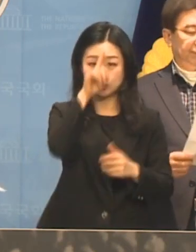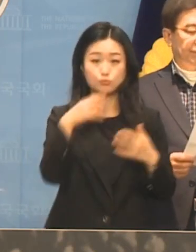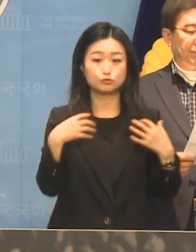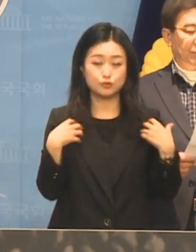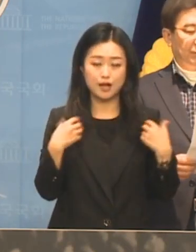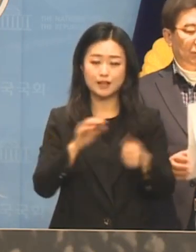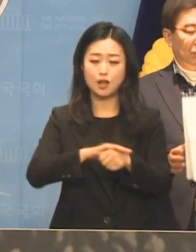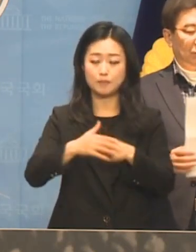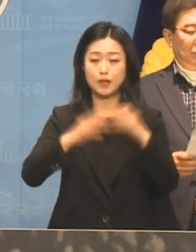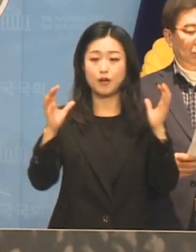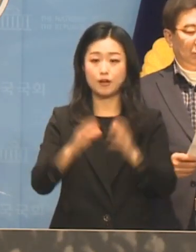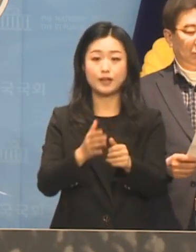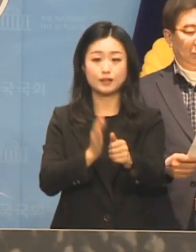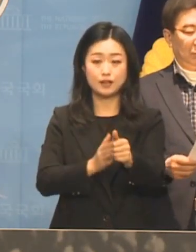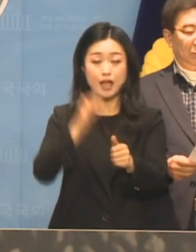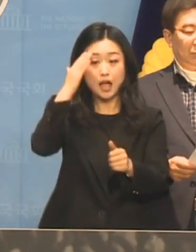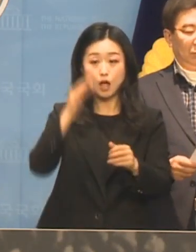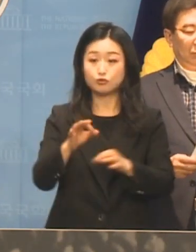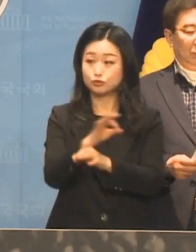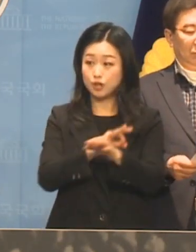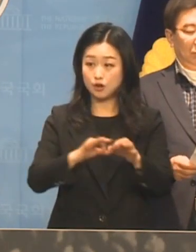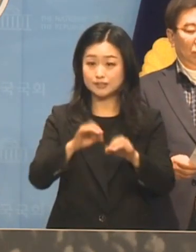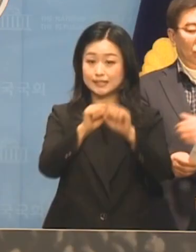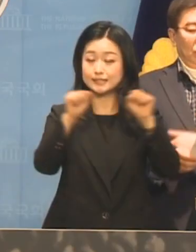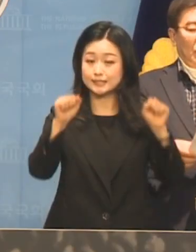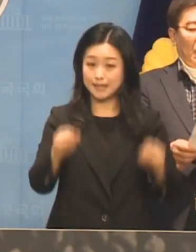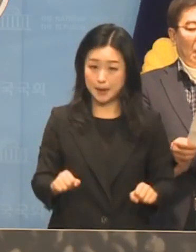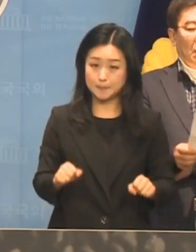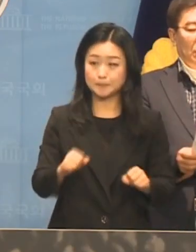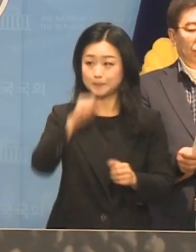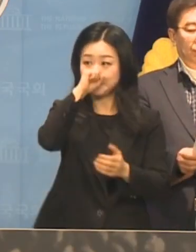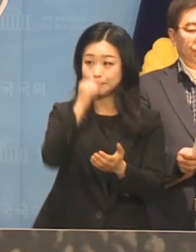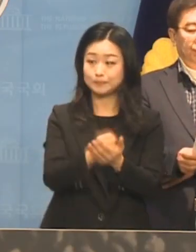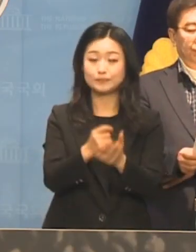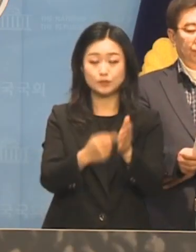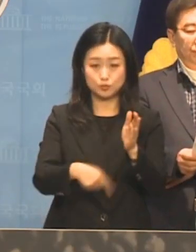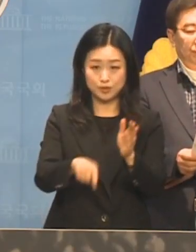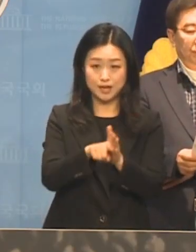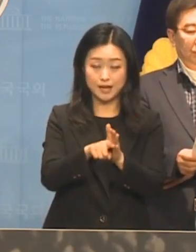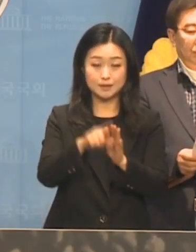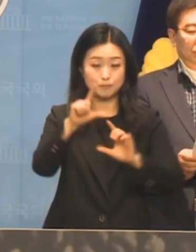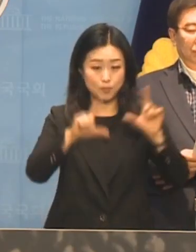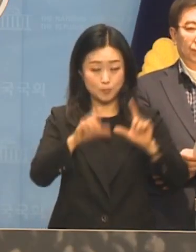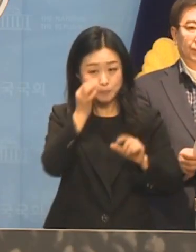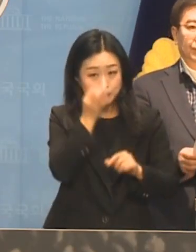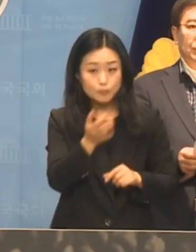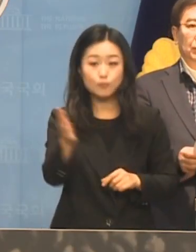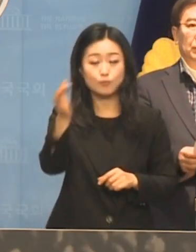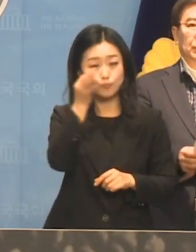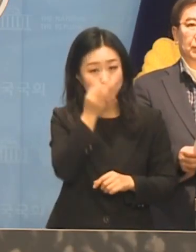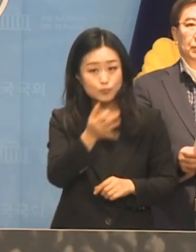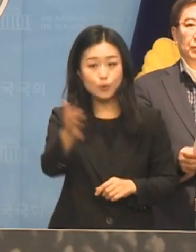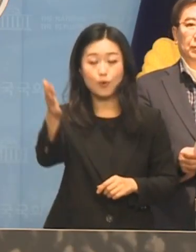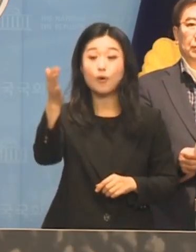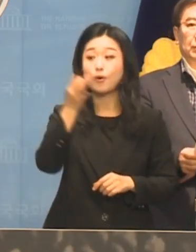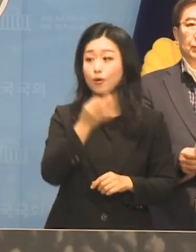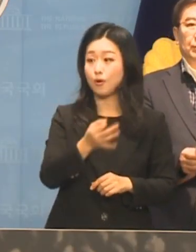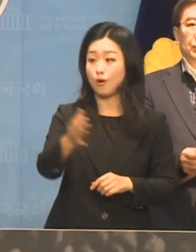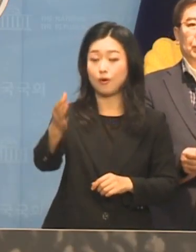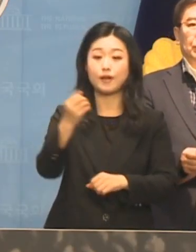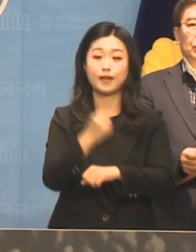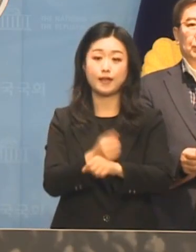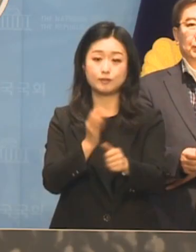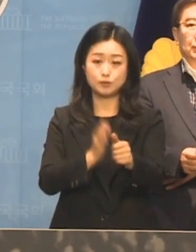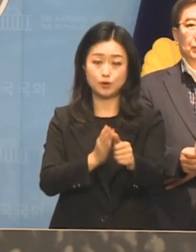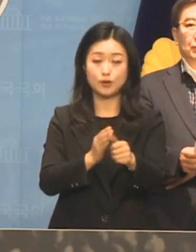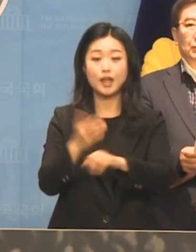정부가 협력해 한국 경제 시스템이 정상 작동 중이라는 강력한 신호를 해외